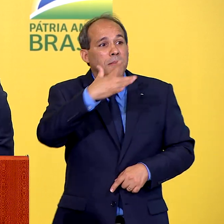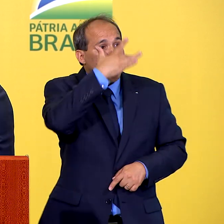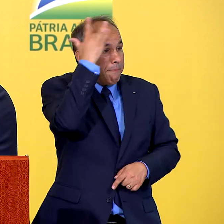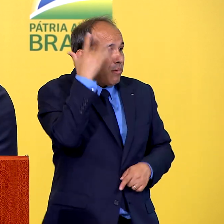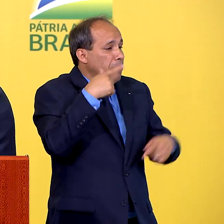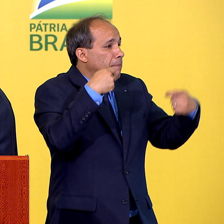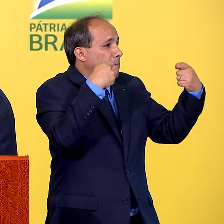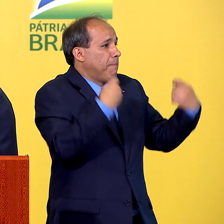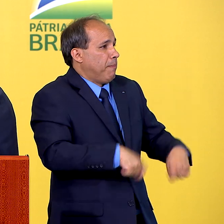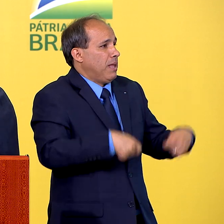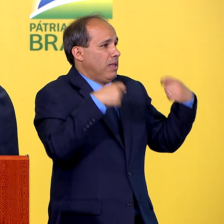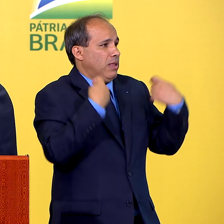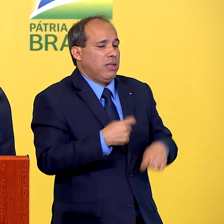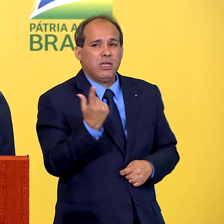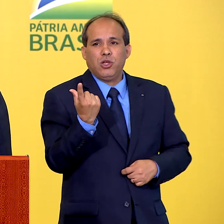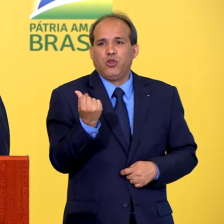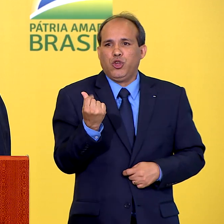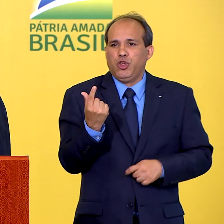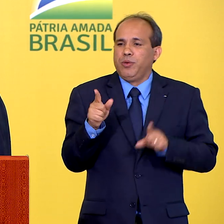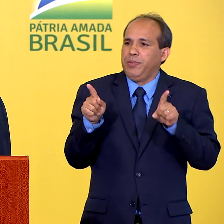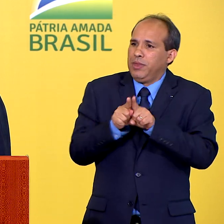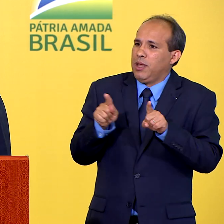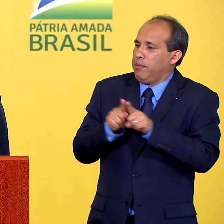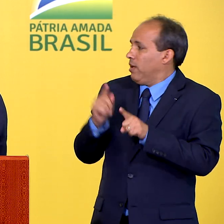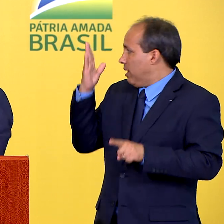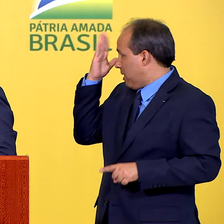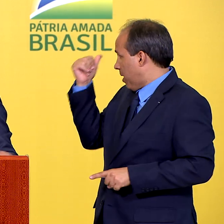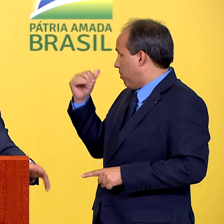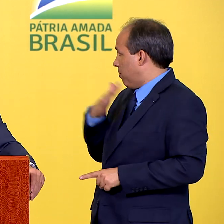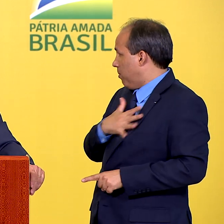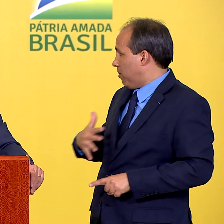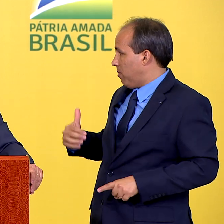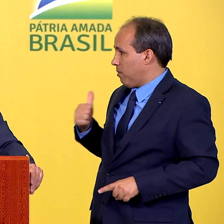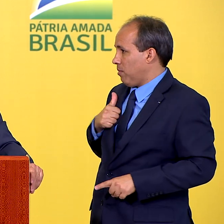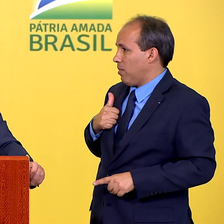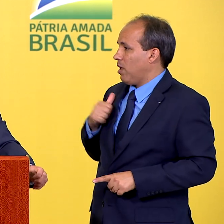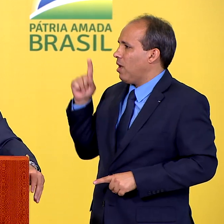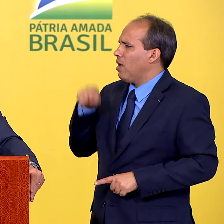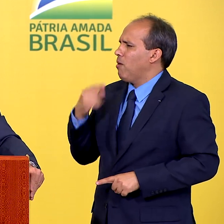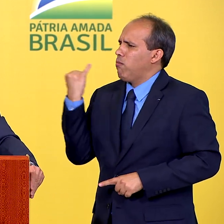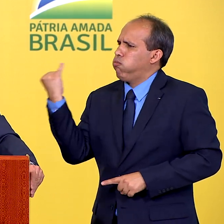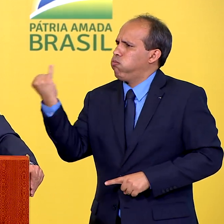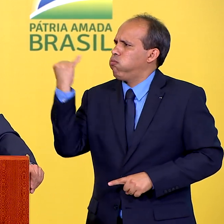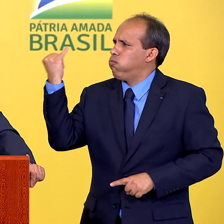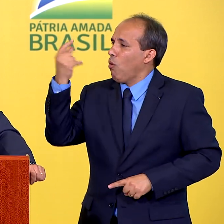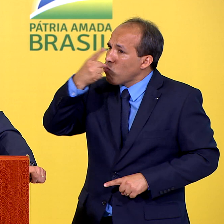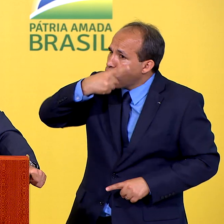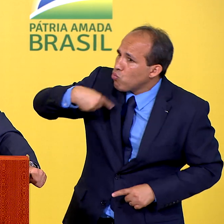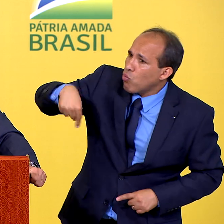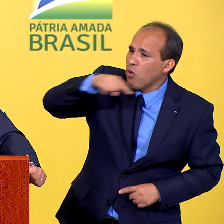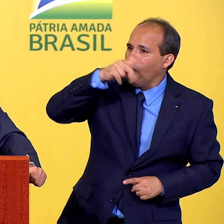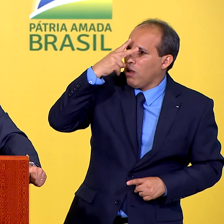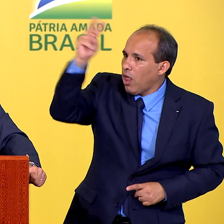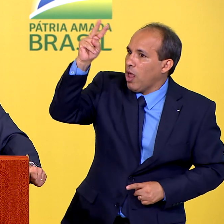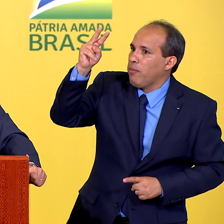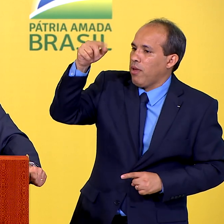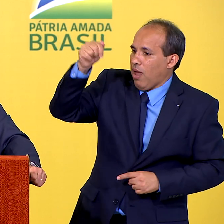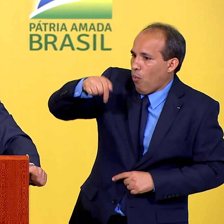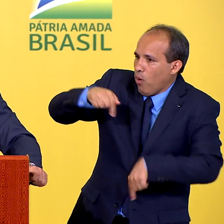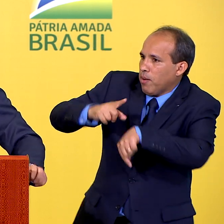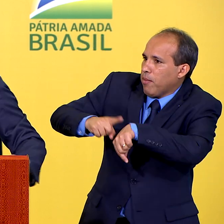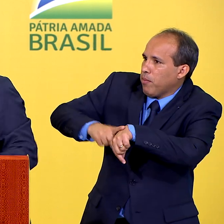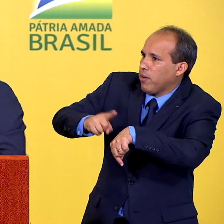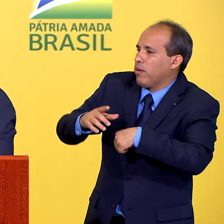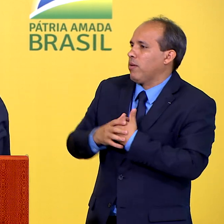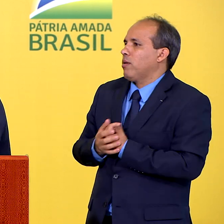que precisam desse recurso. E mais, primeira-dama, que é tão importante da gente lembrar nesse